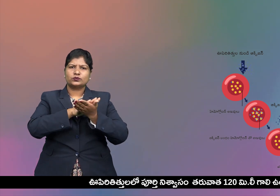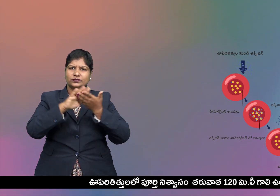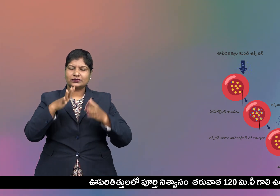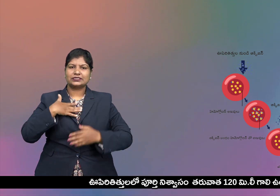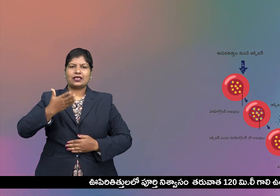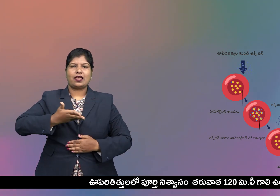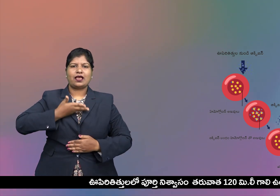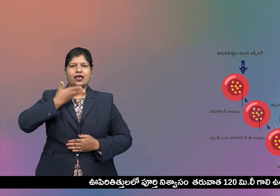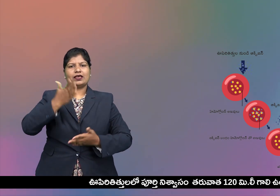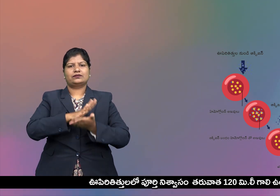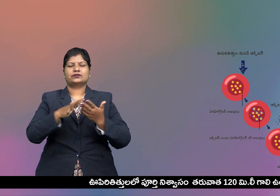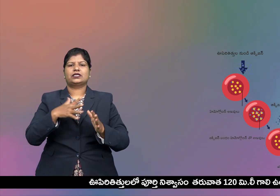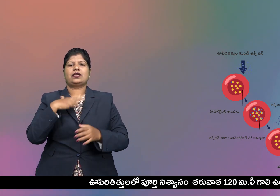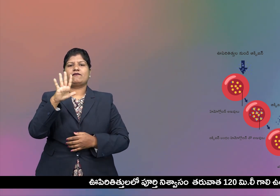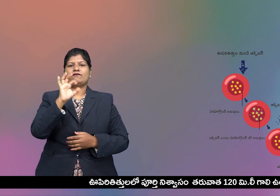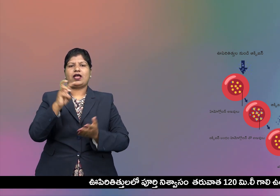ఉంటుంది.